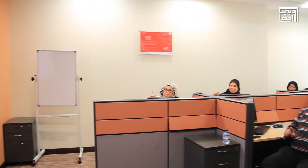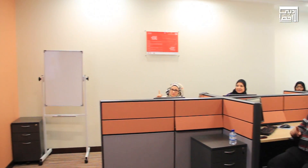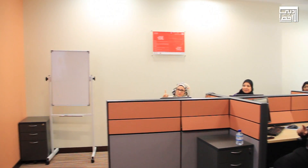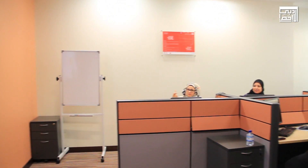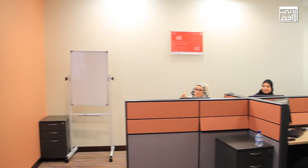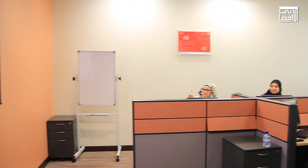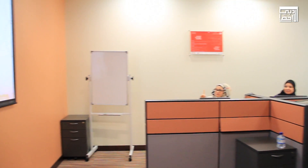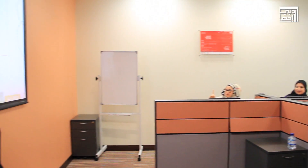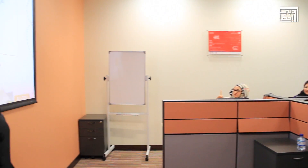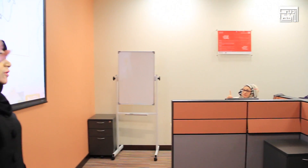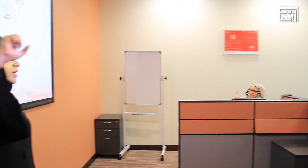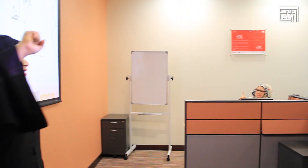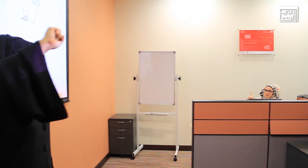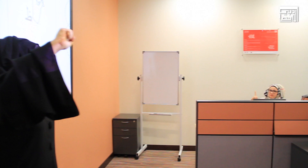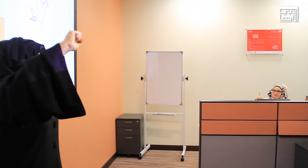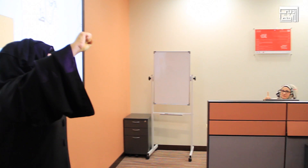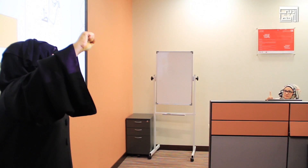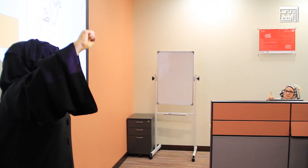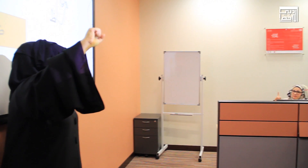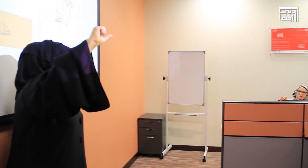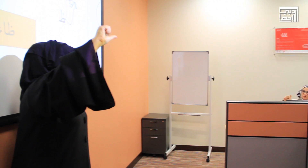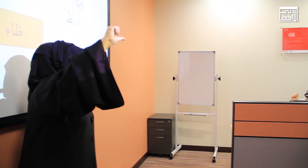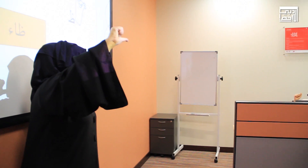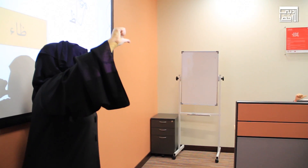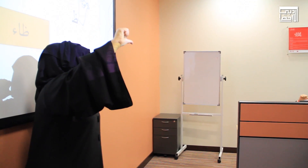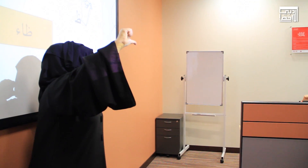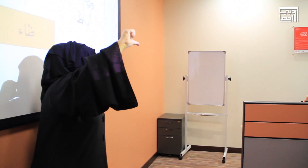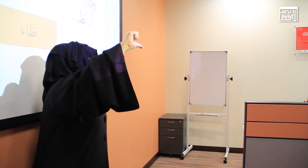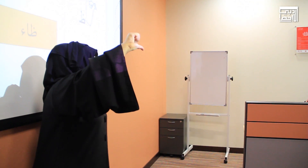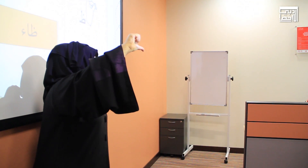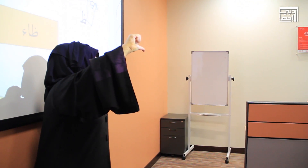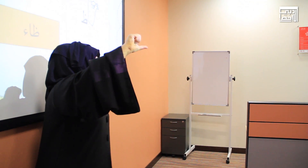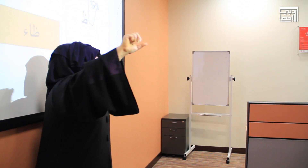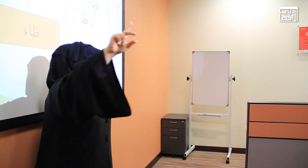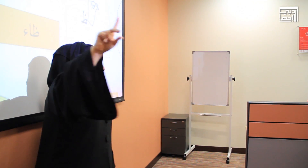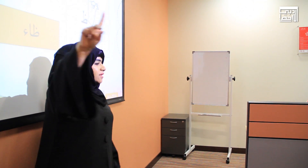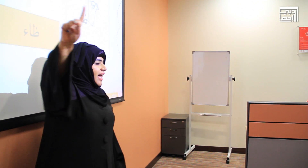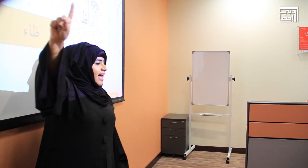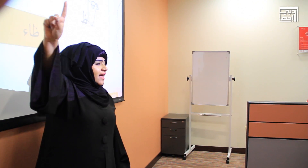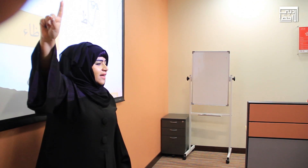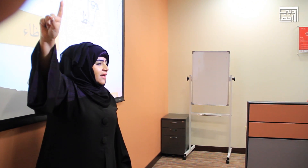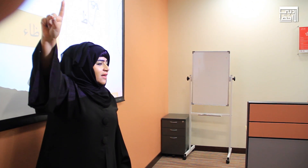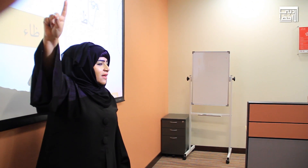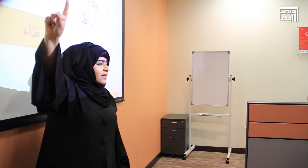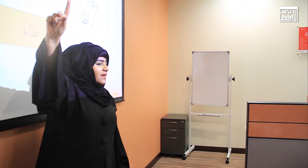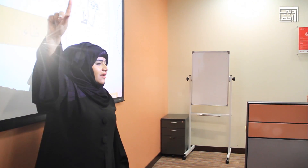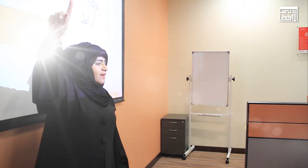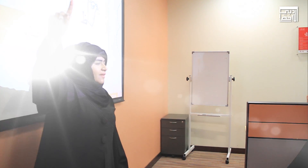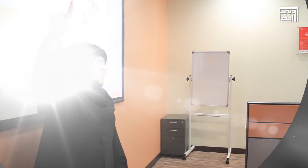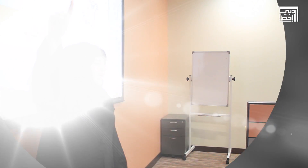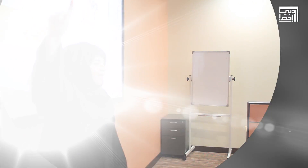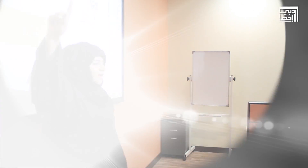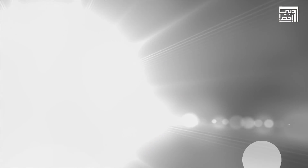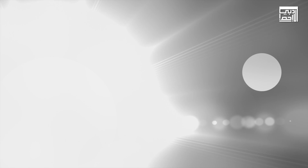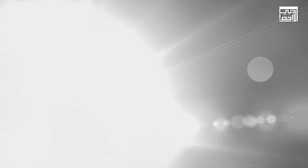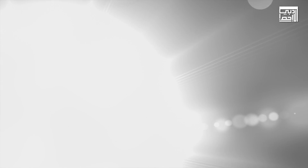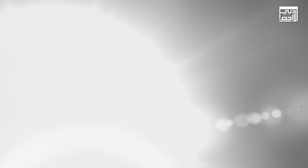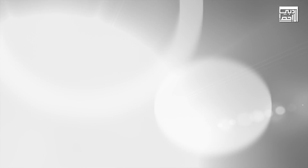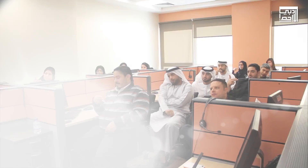على فوق فبنقول صاد ضاء طاء ضاء الفاء